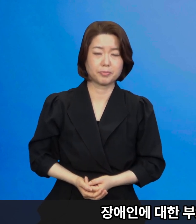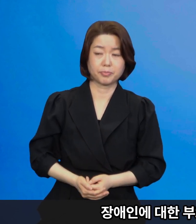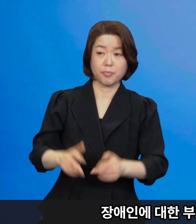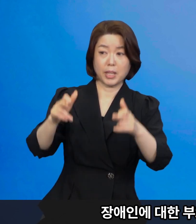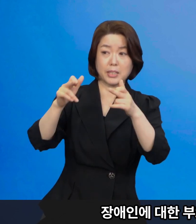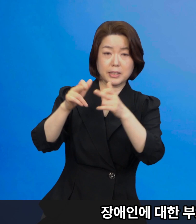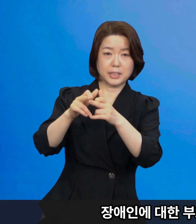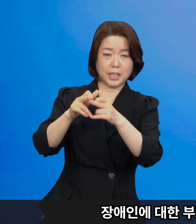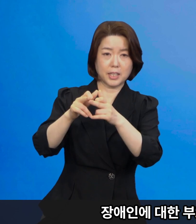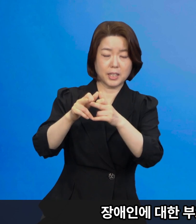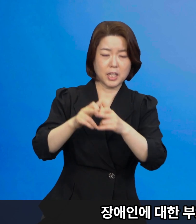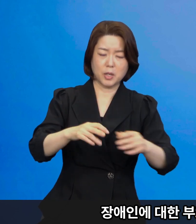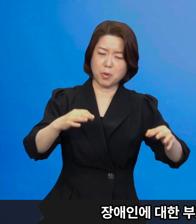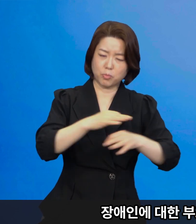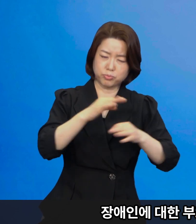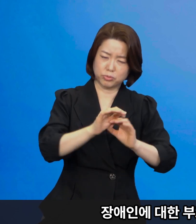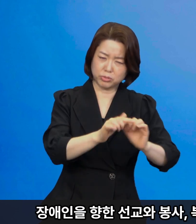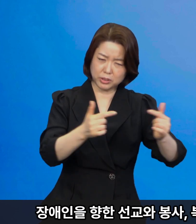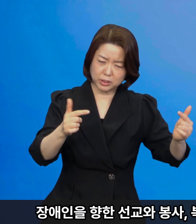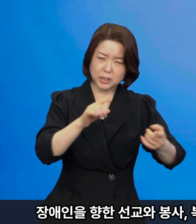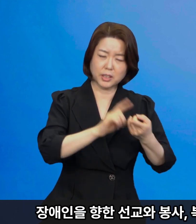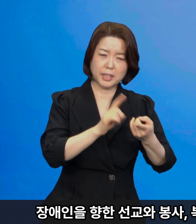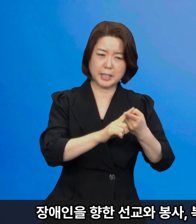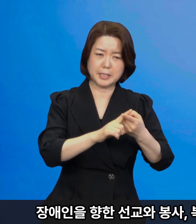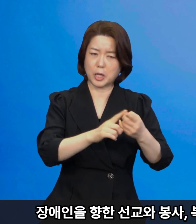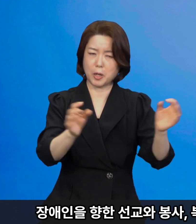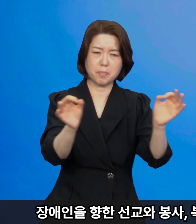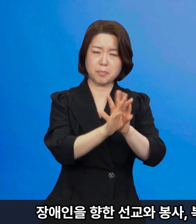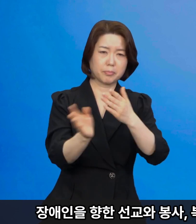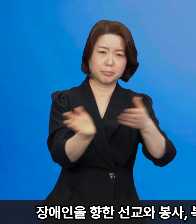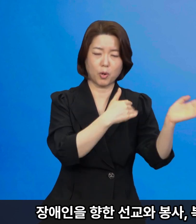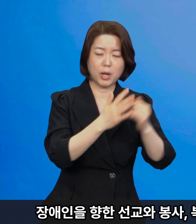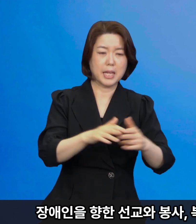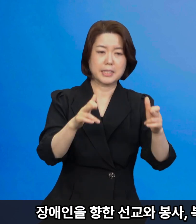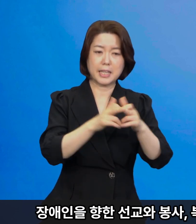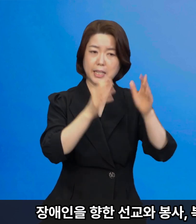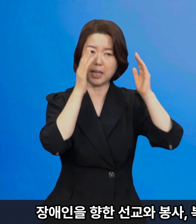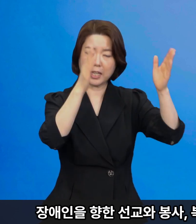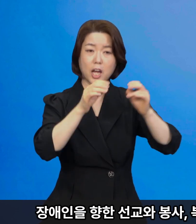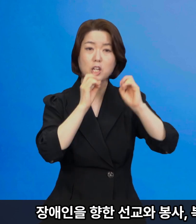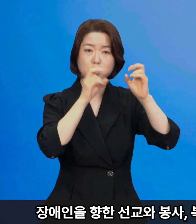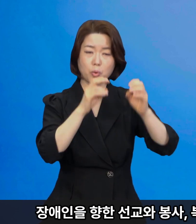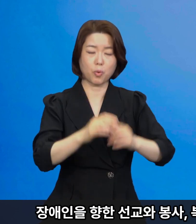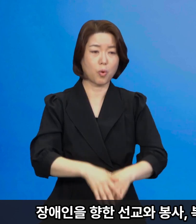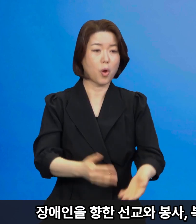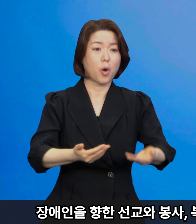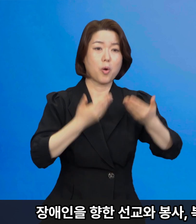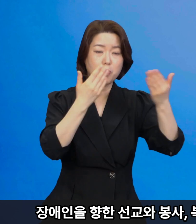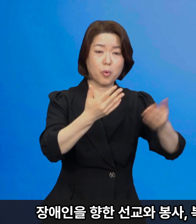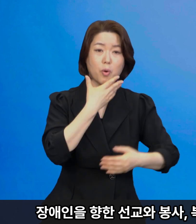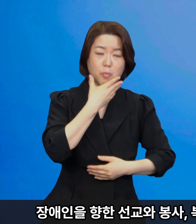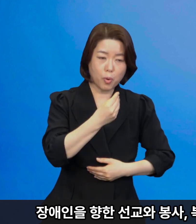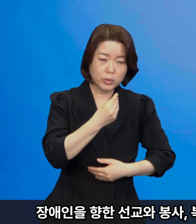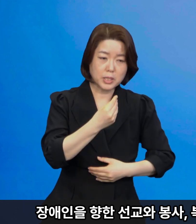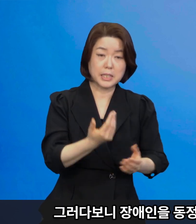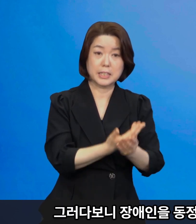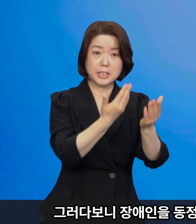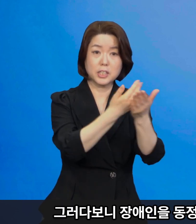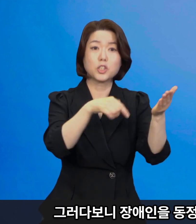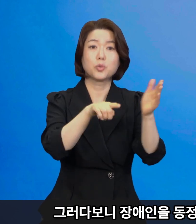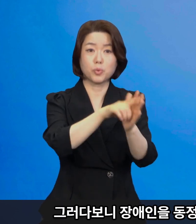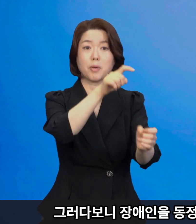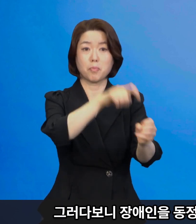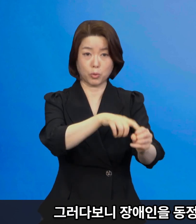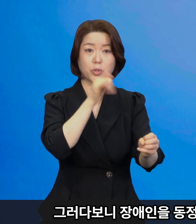장애인에 대한 부조리한 인식을 타파하고 장애인을 향한 선교와 봉사, 복지와 교육 증진을 목적으로 합니다.